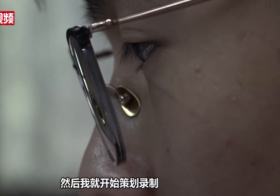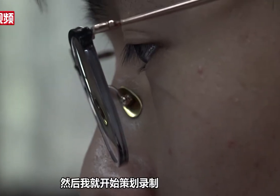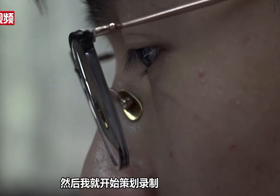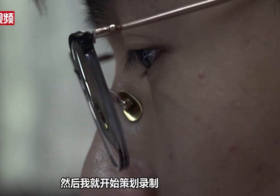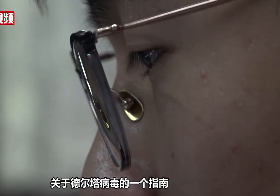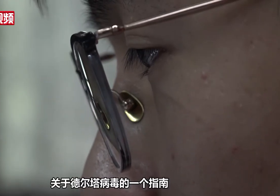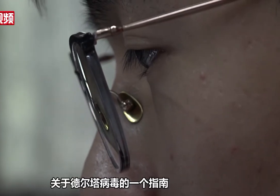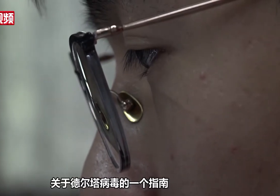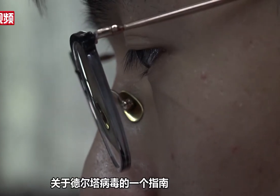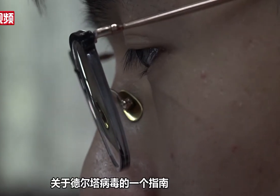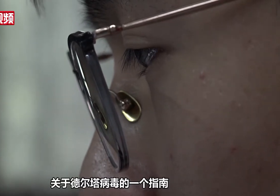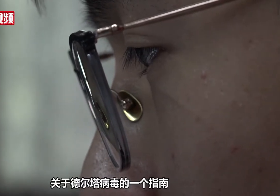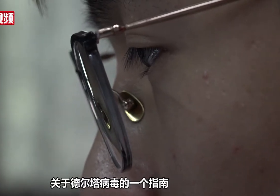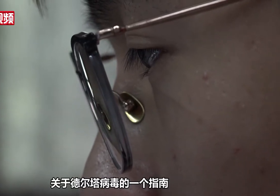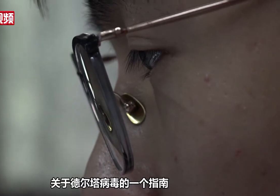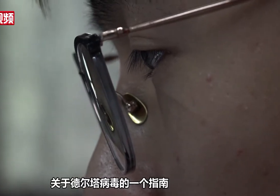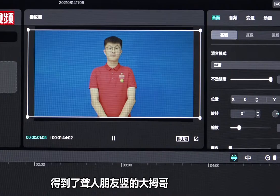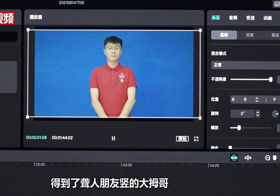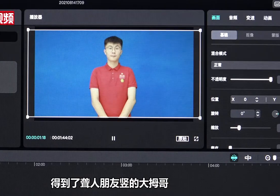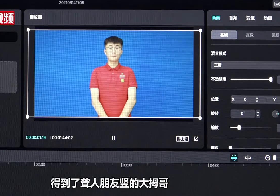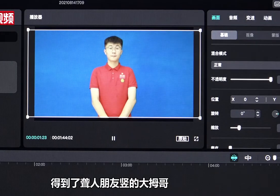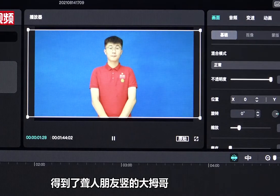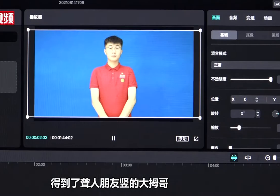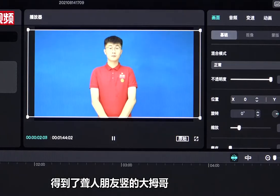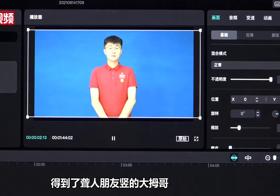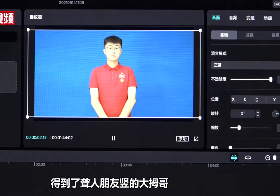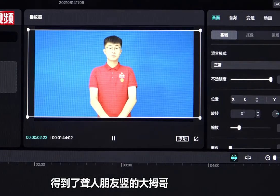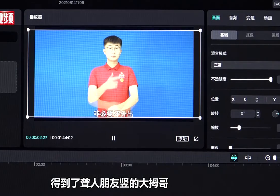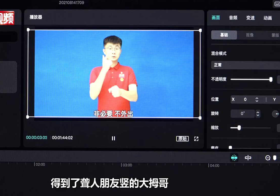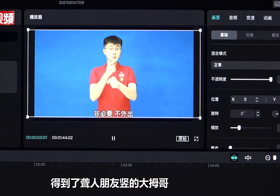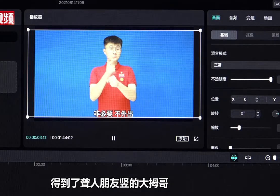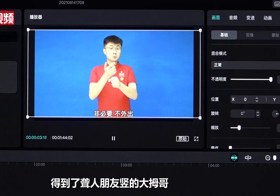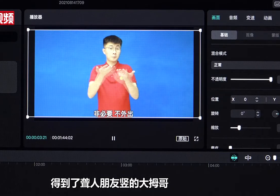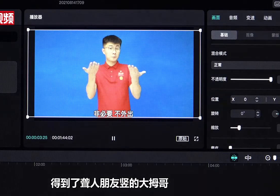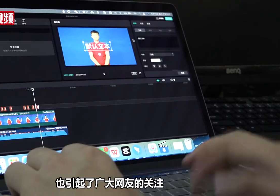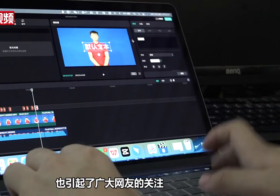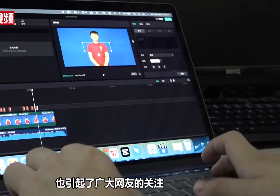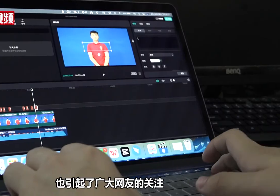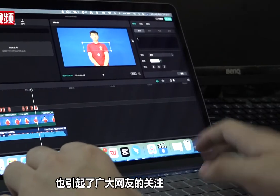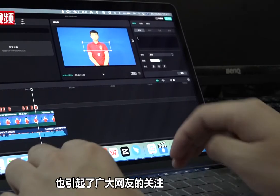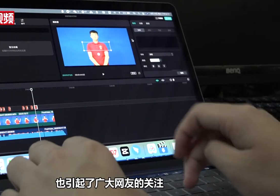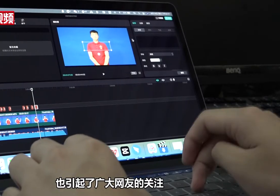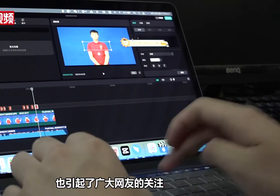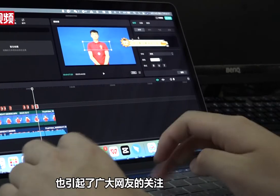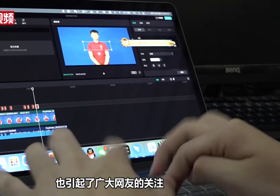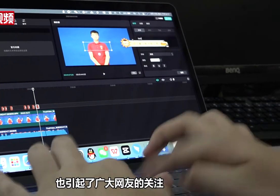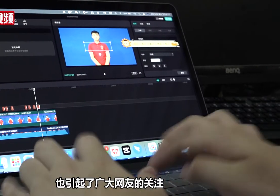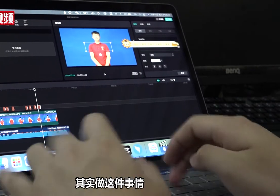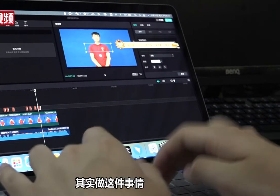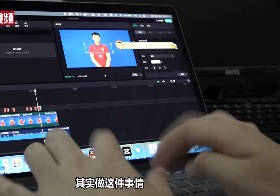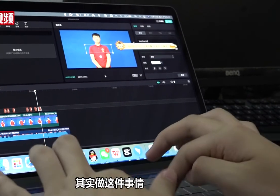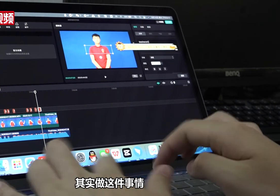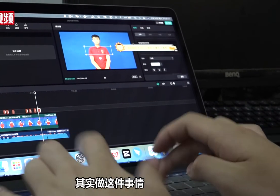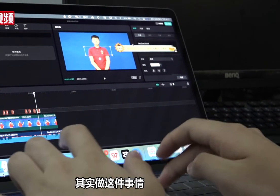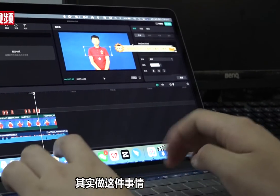录制关于德尔塔病毒的一个指南，得到了很多聋人朋友说的大拇哥，也引起了广大网友的关注。